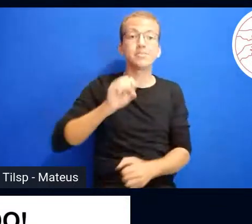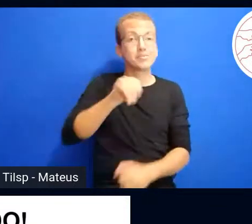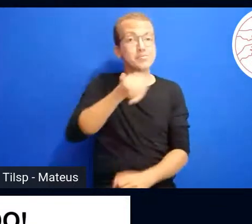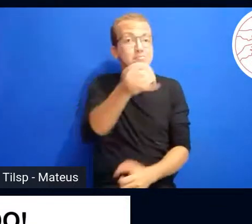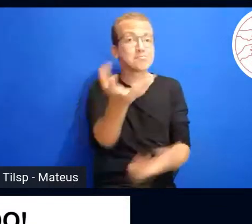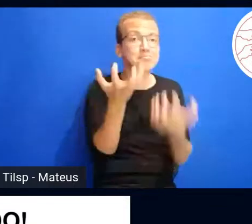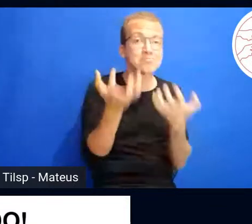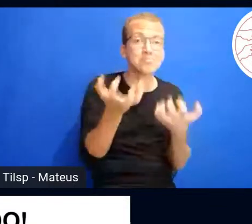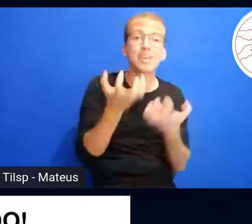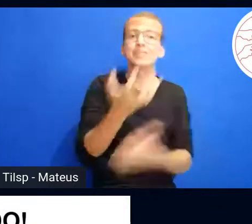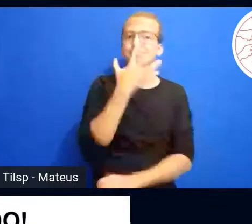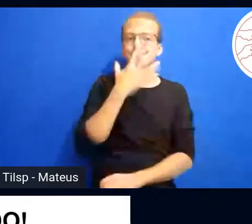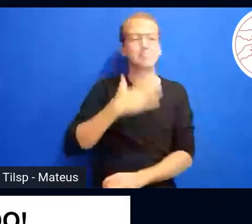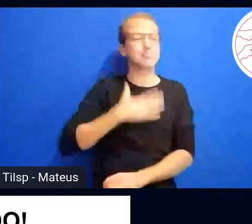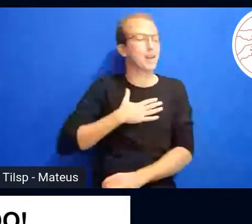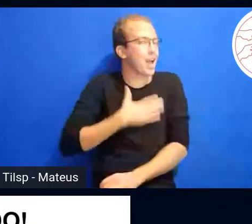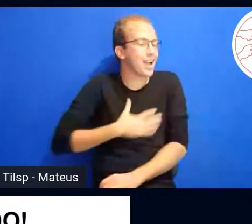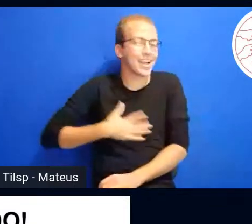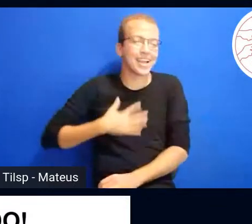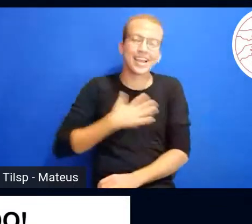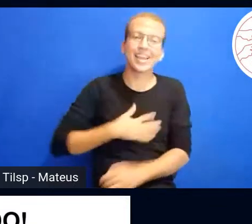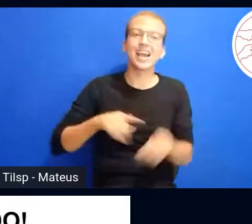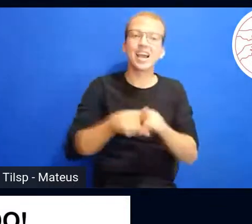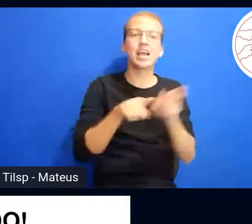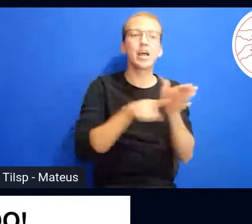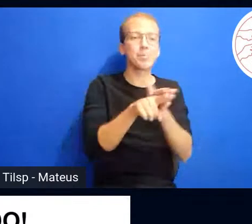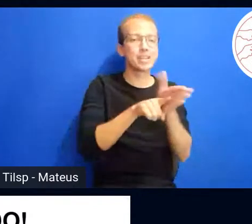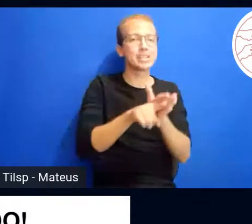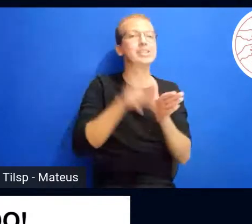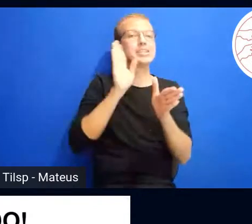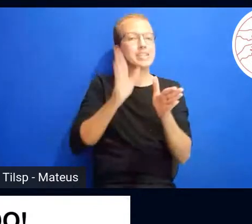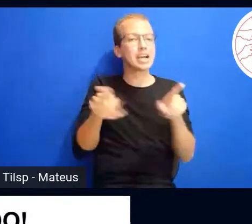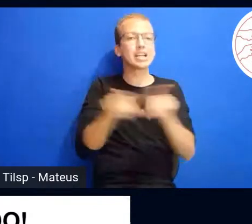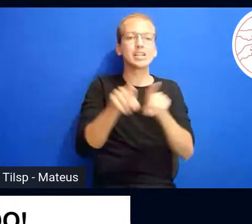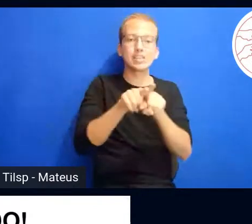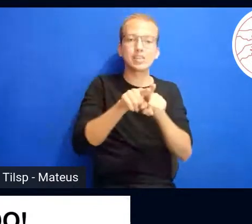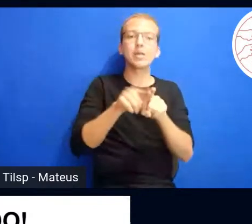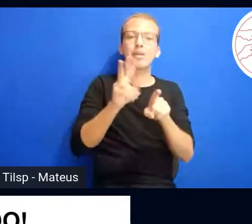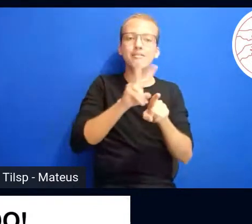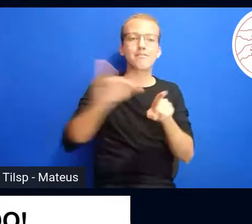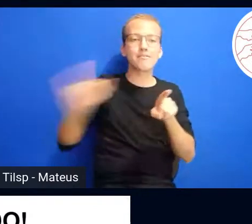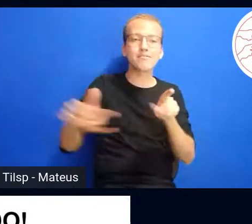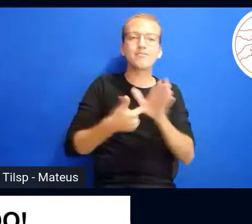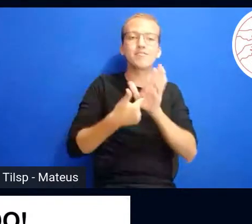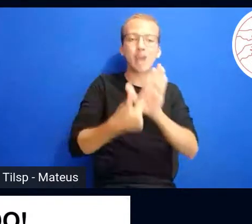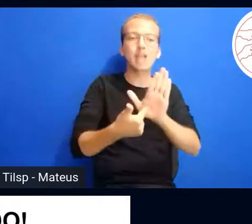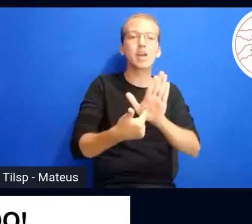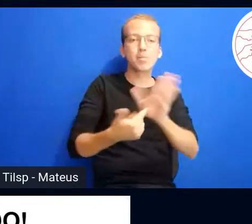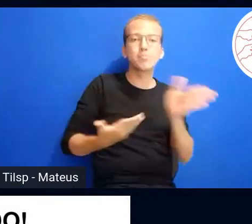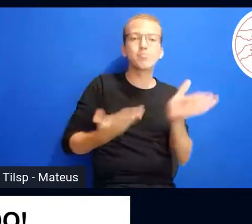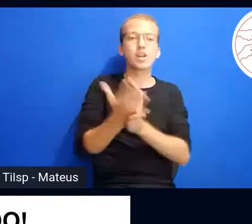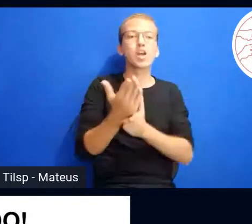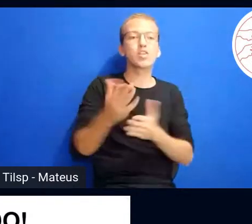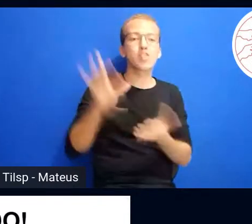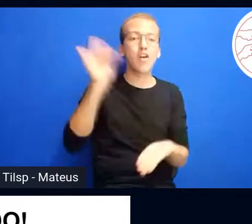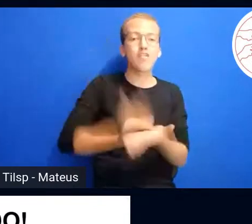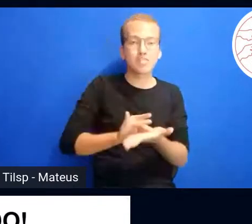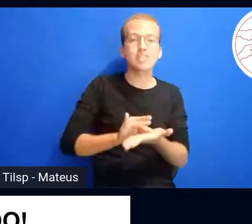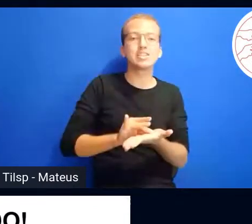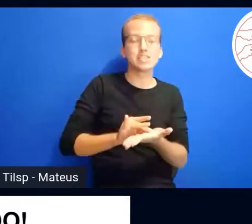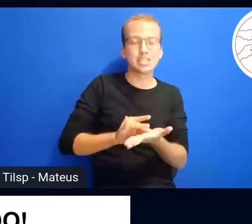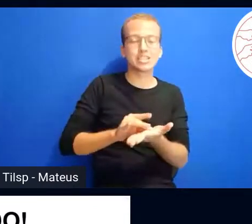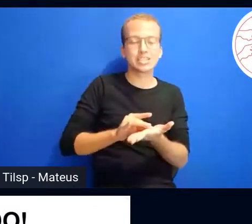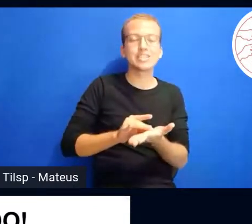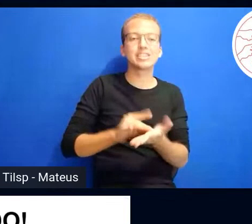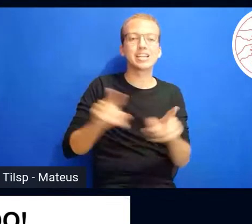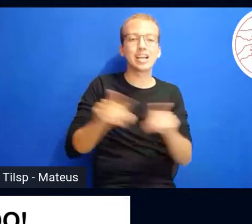pesquisa também já está sendo publicada em uma revista científica. Acredito que até sexta-feira já será lançado e vou ter o prazer de